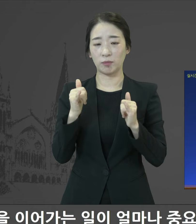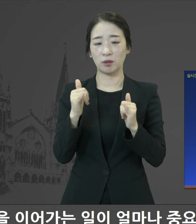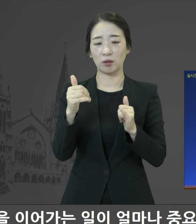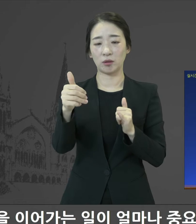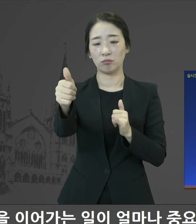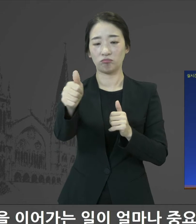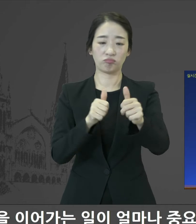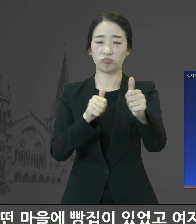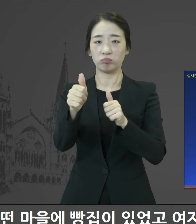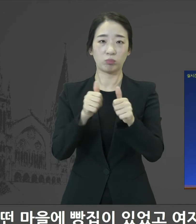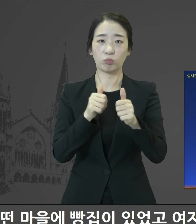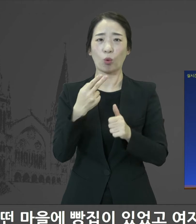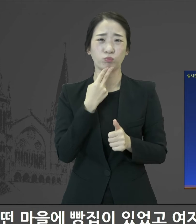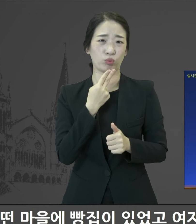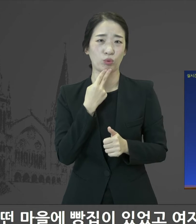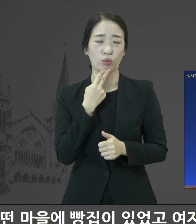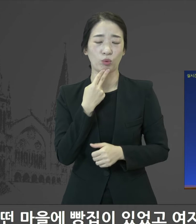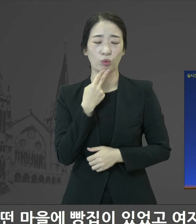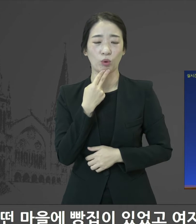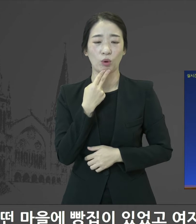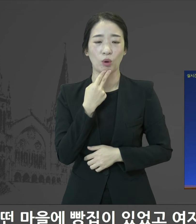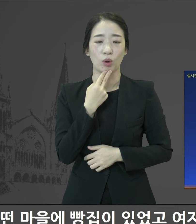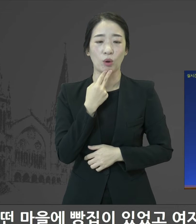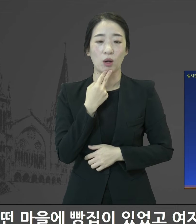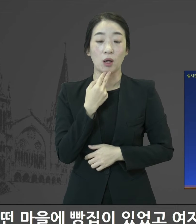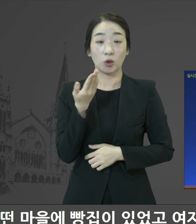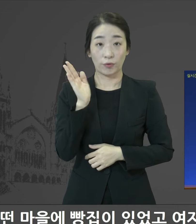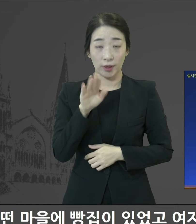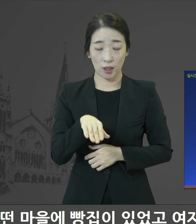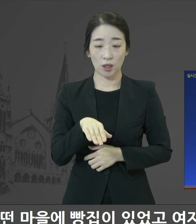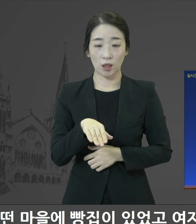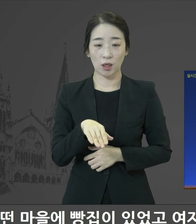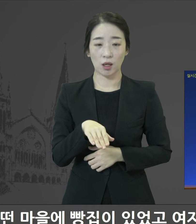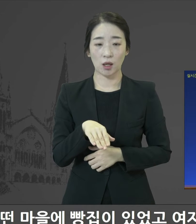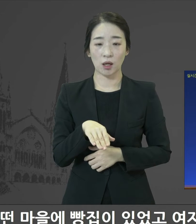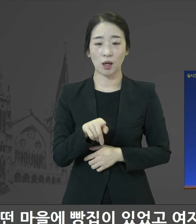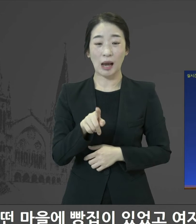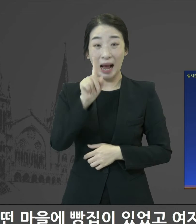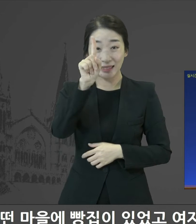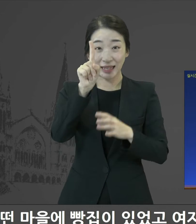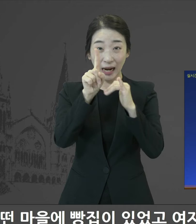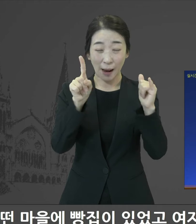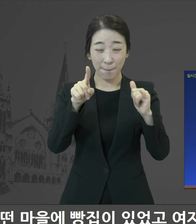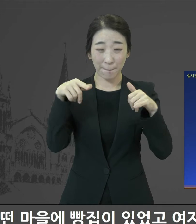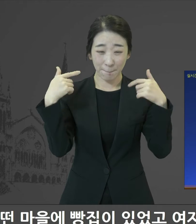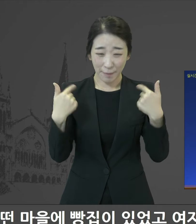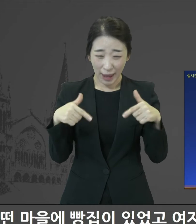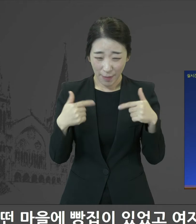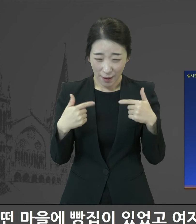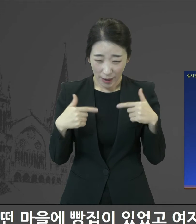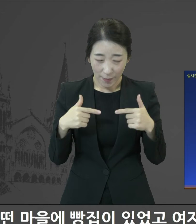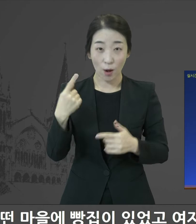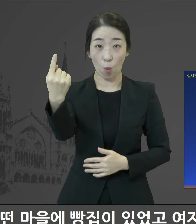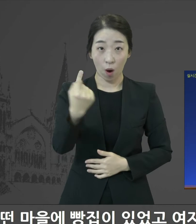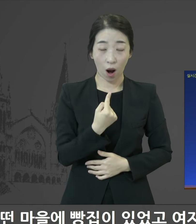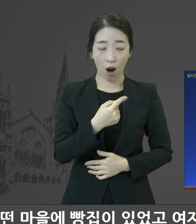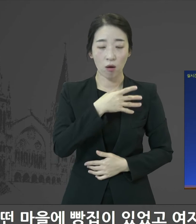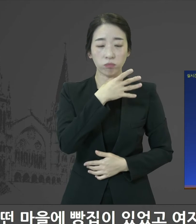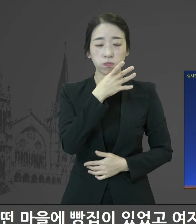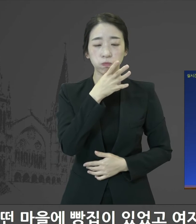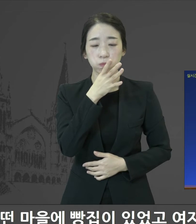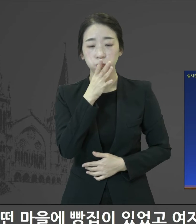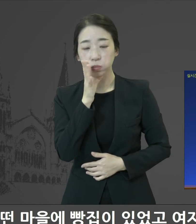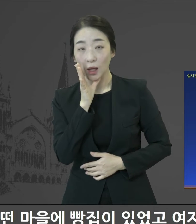않을 때 거의 매일 방문하는 남루한 한 남성이 있었습니다. 이